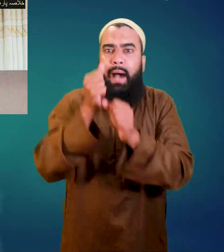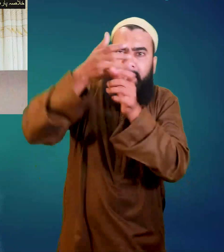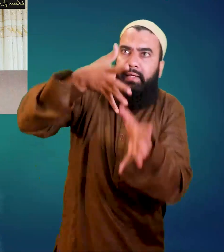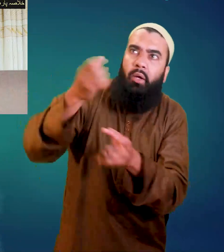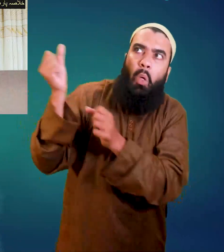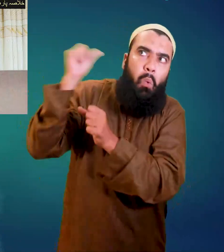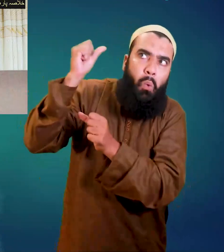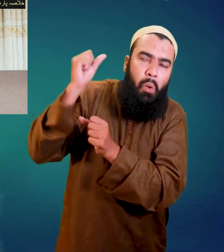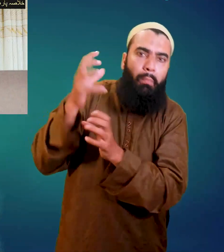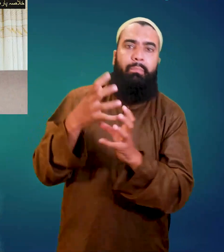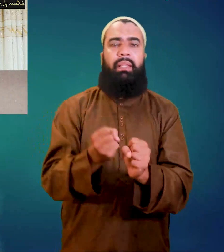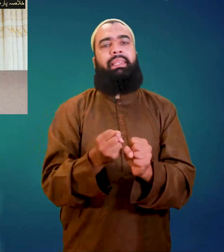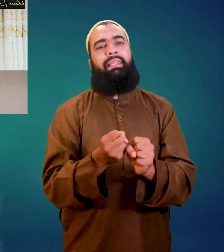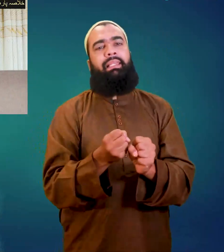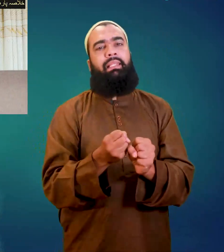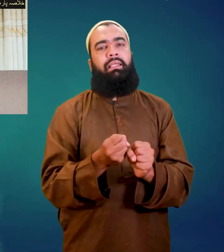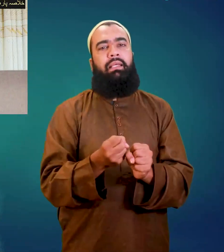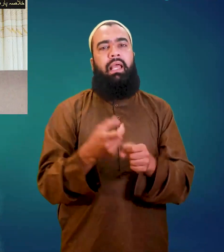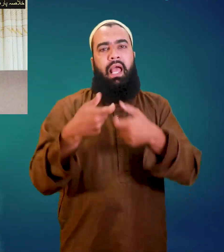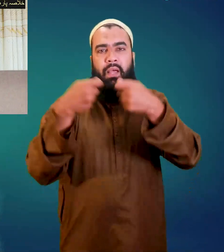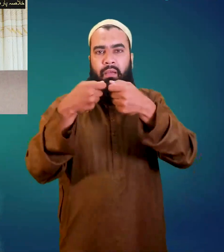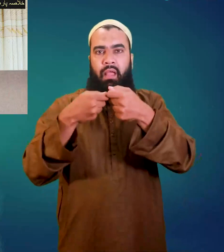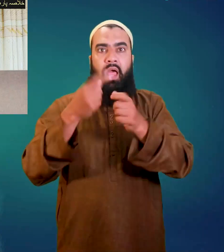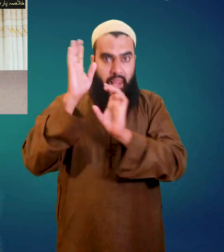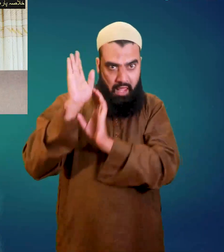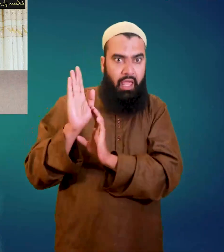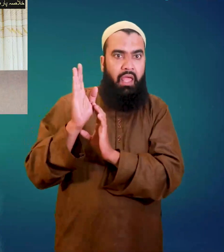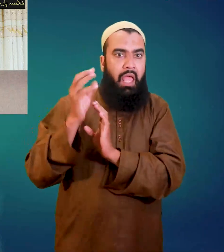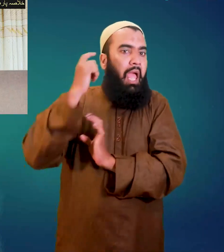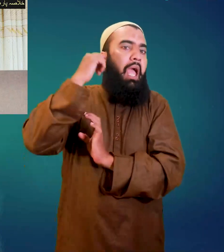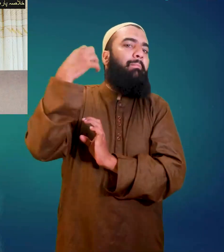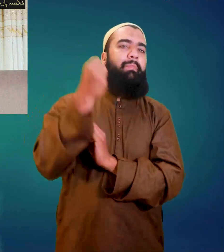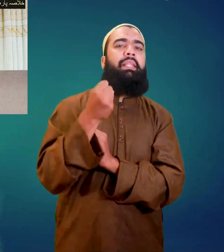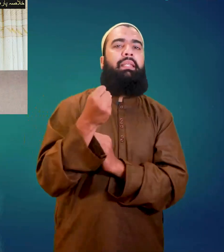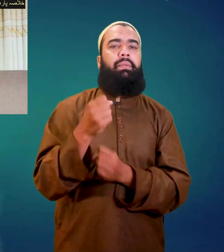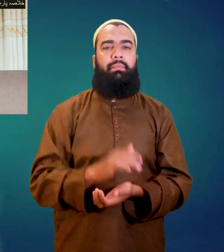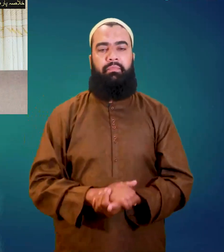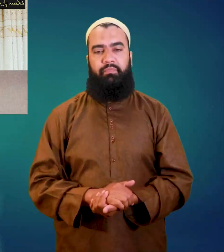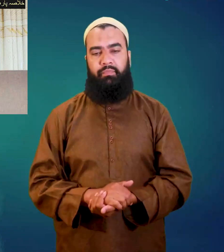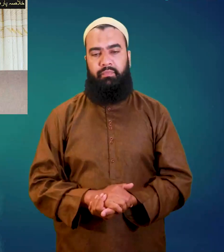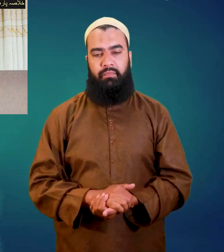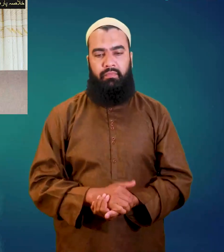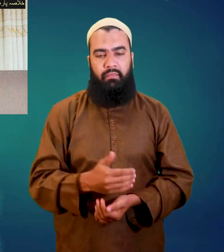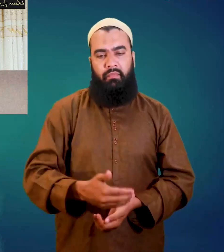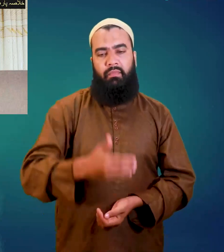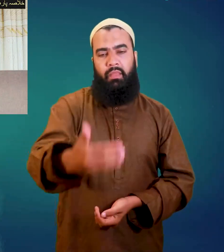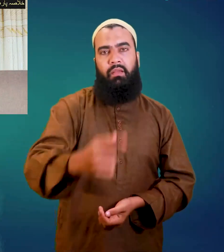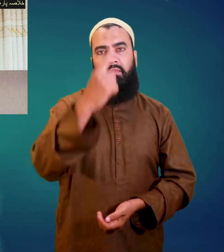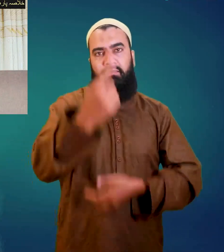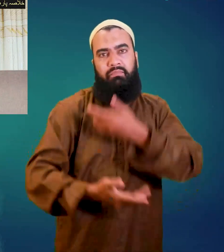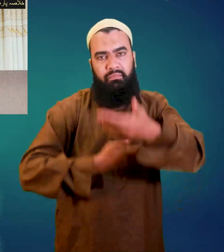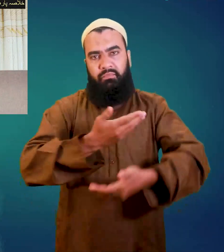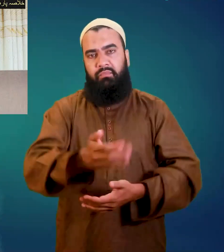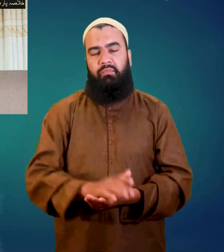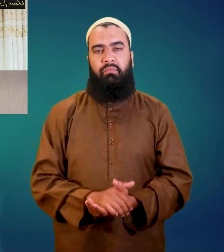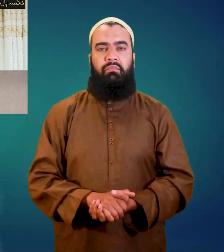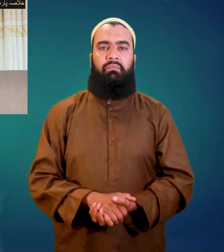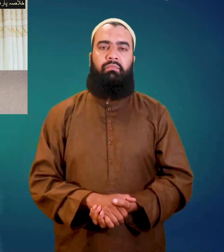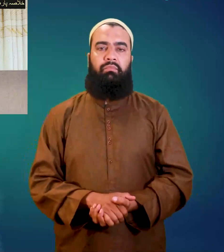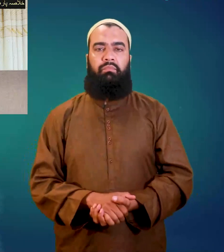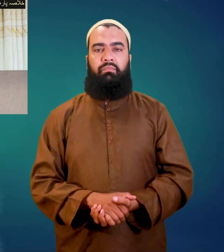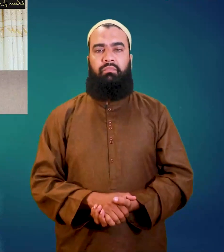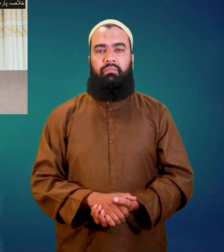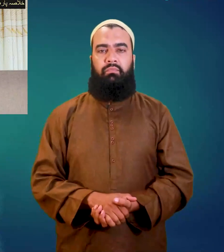رکوع نمبر 13، آیت نمبر 52، ومن یطع اللہ ورسولہ وَيَخْشَ